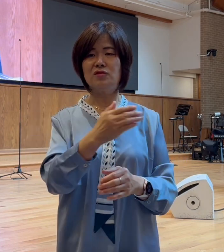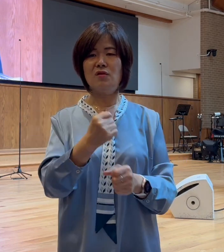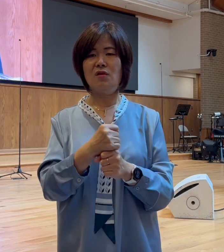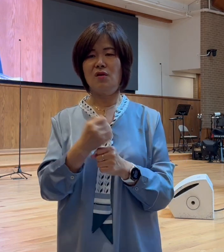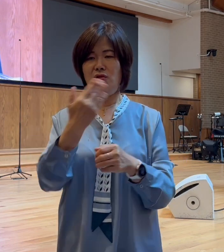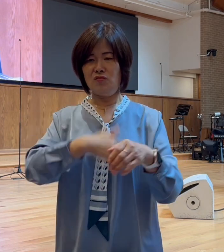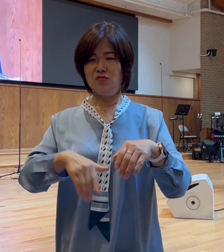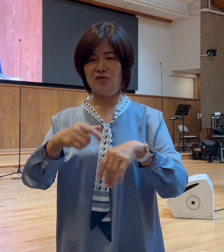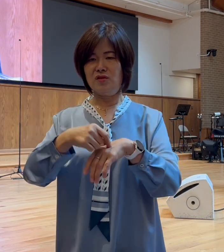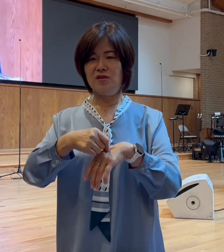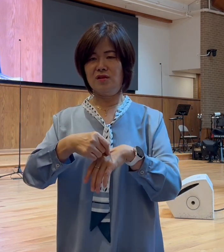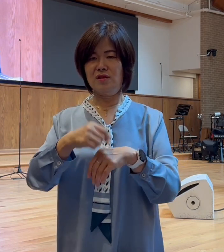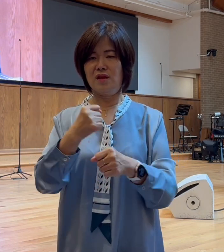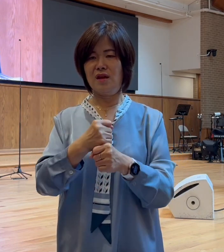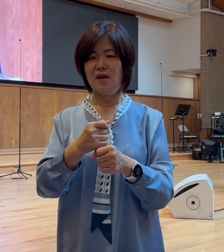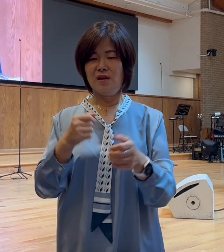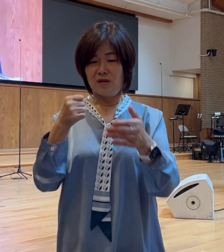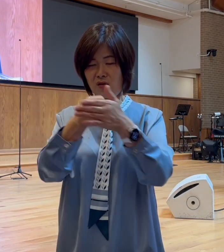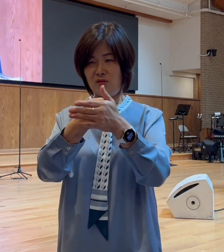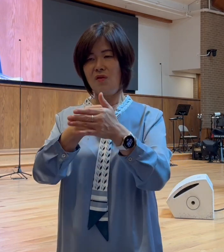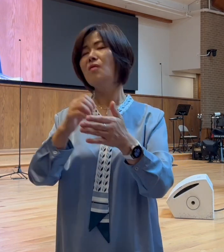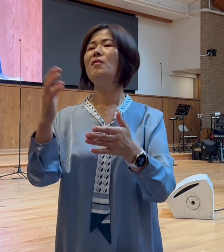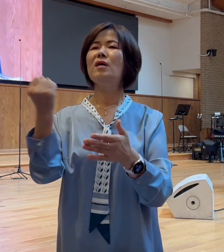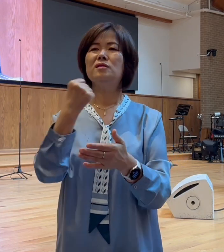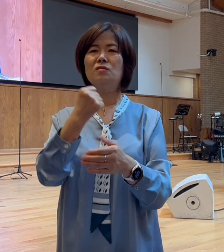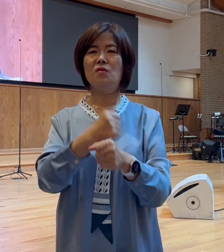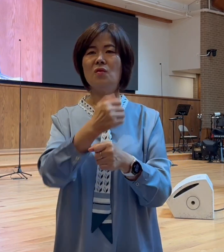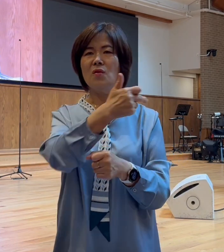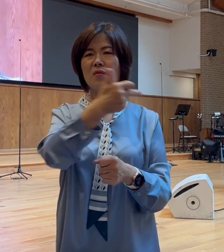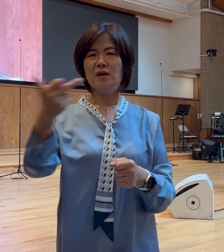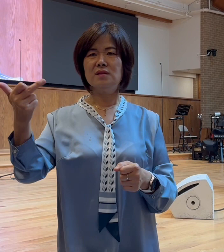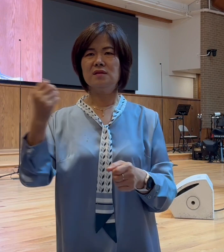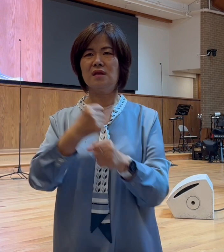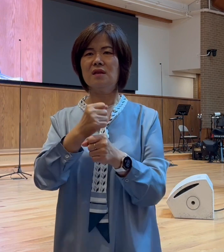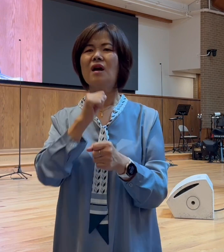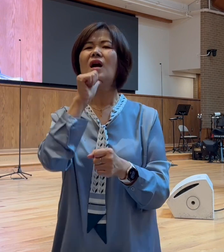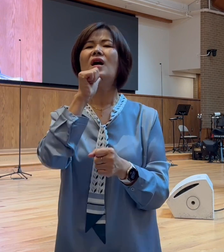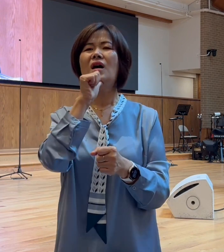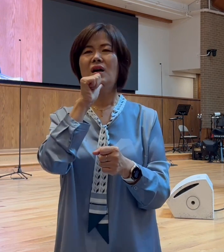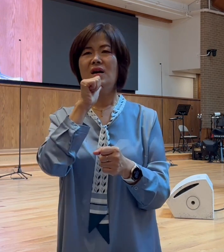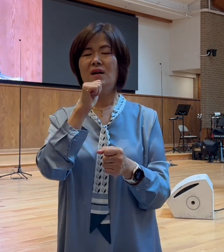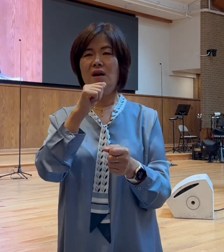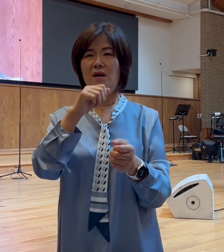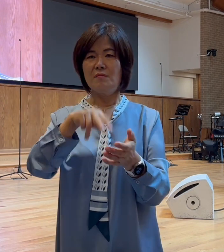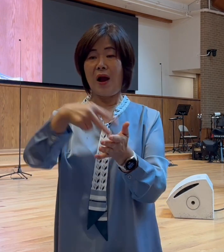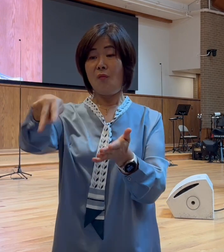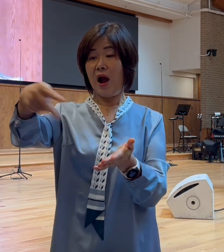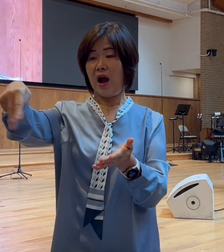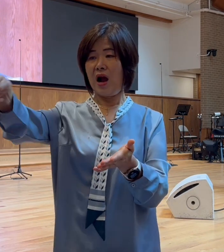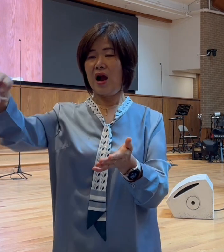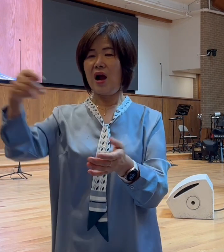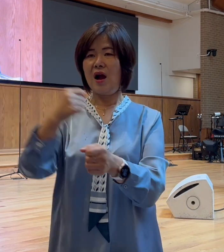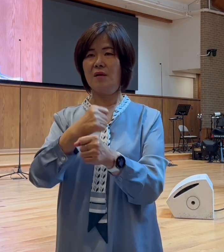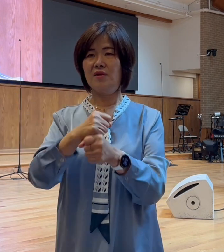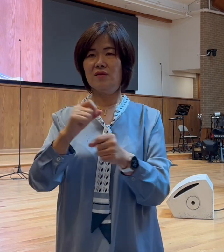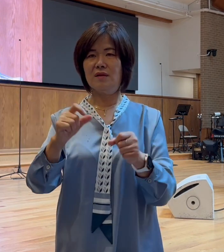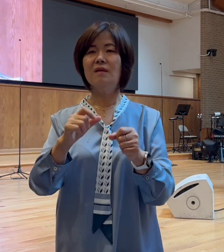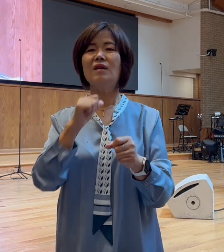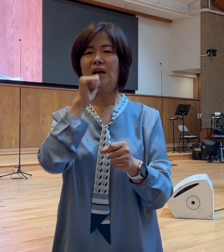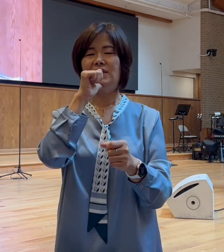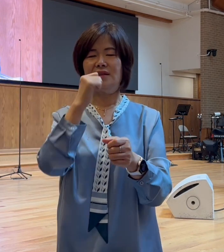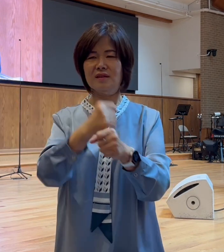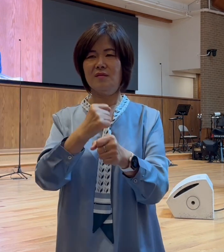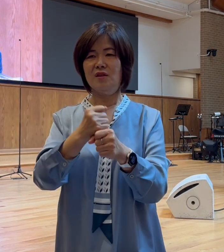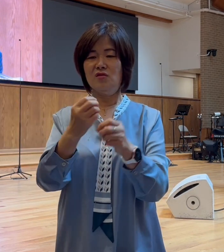부친의 무모한 선택과 결정으로 굉장히 가난하게 살았습니다. 중학교 3학년 때 등록금을 못 내 이제